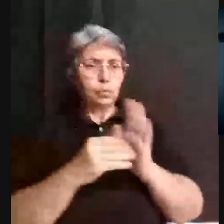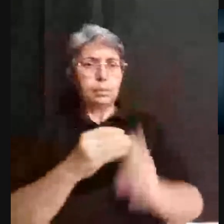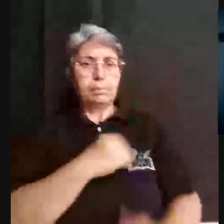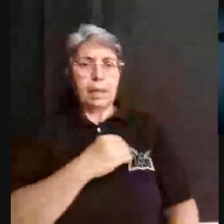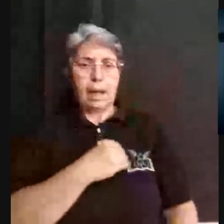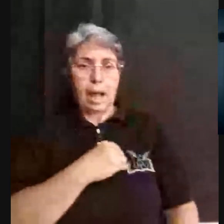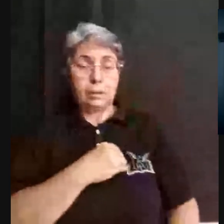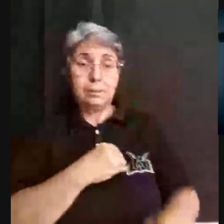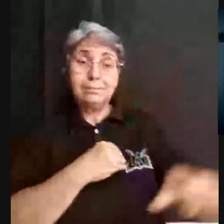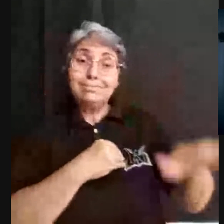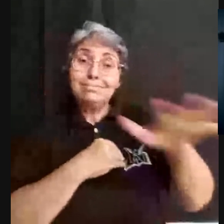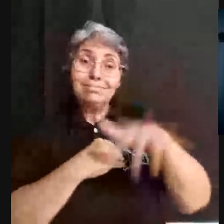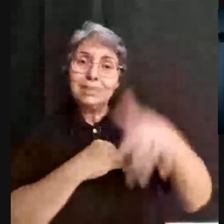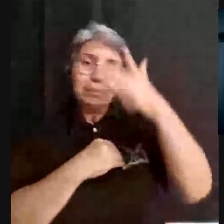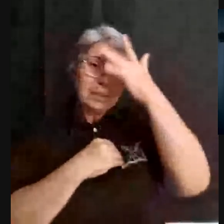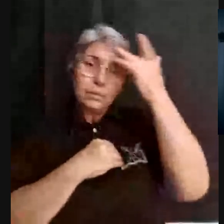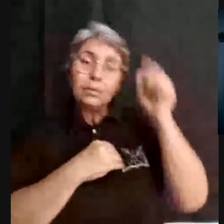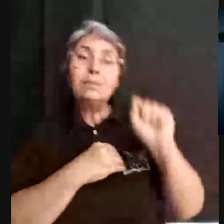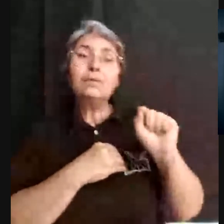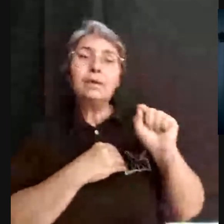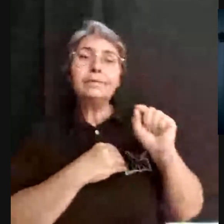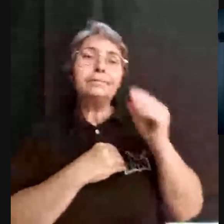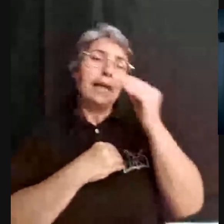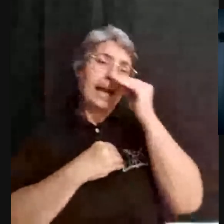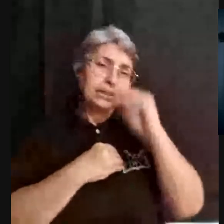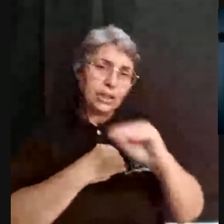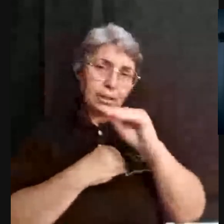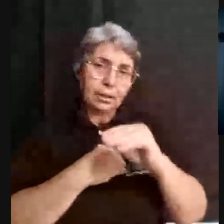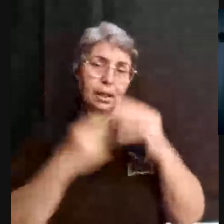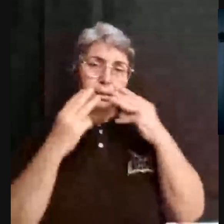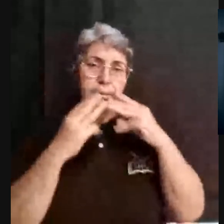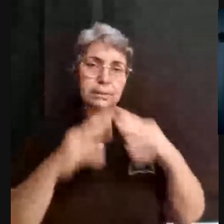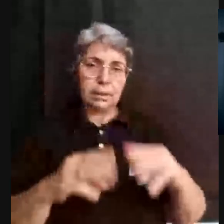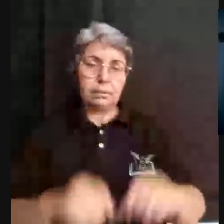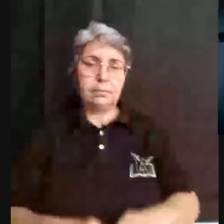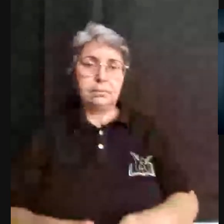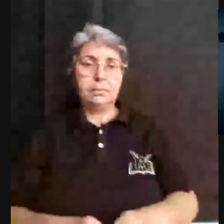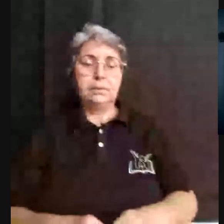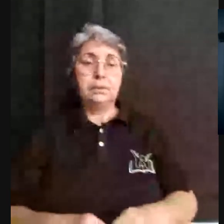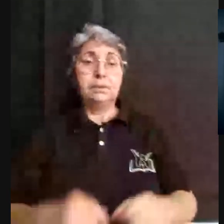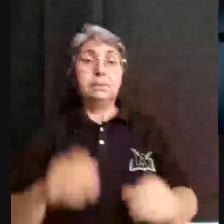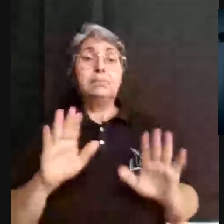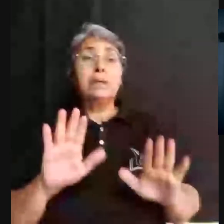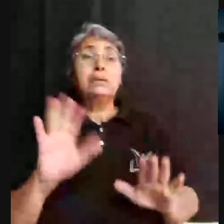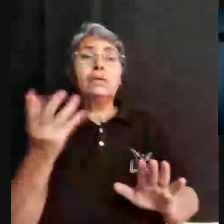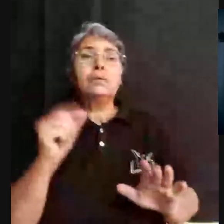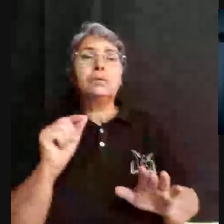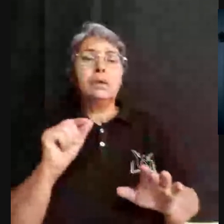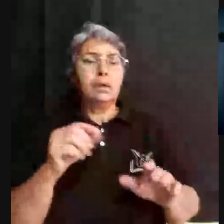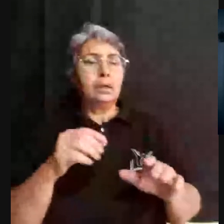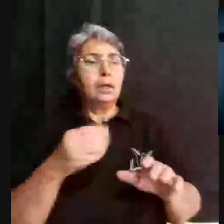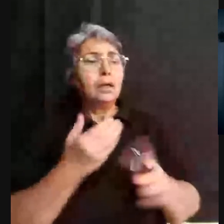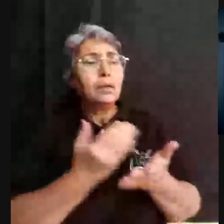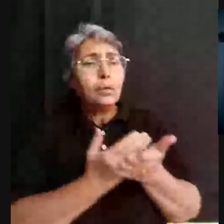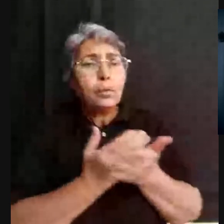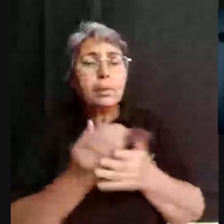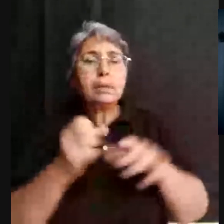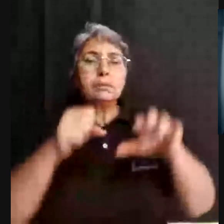E a consequência imediata foi que a chuva serôdia que começava a cair foi